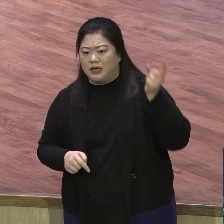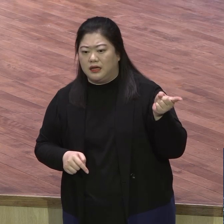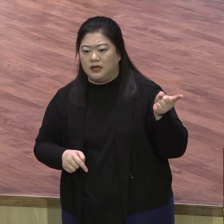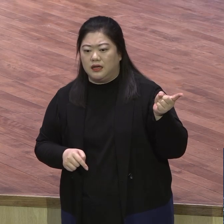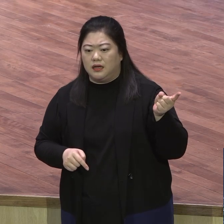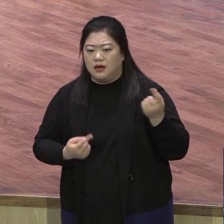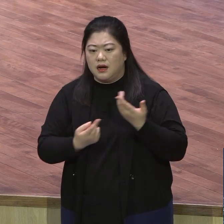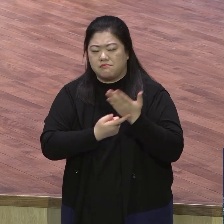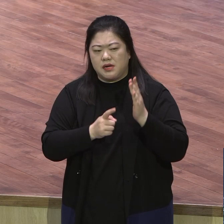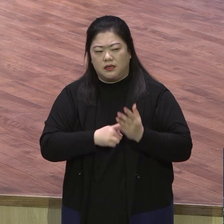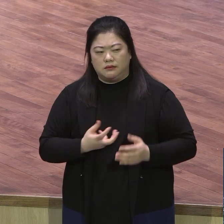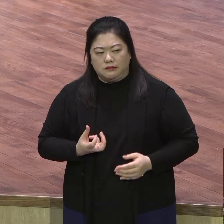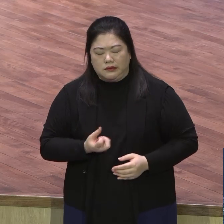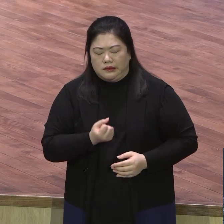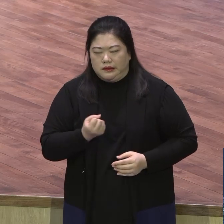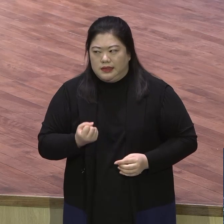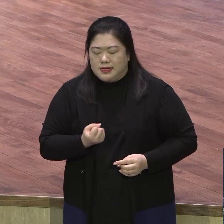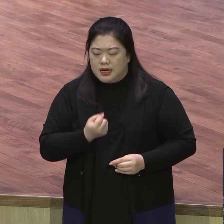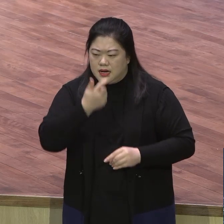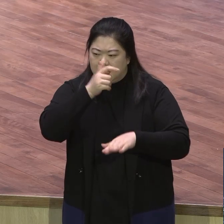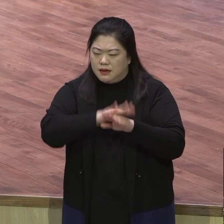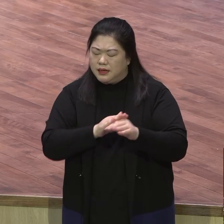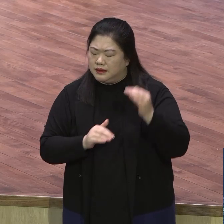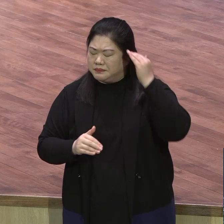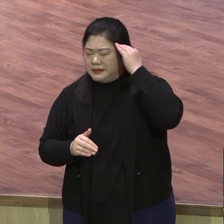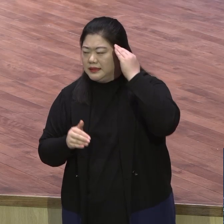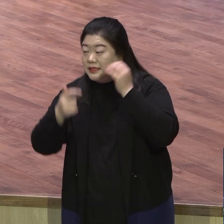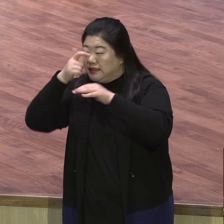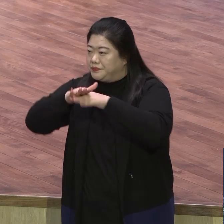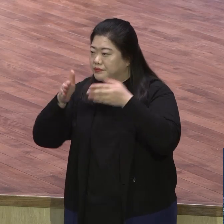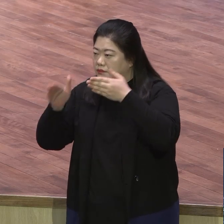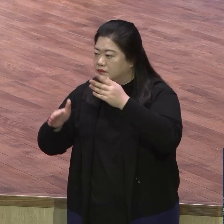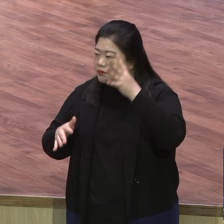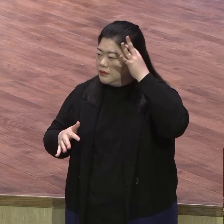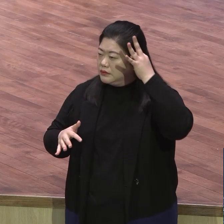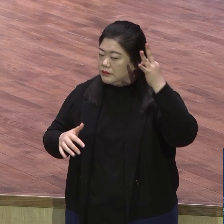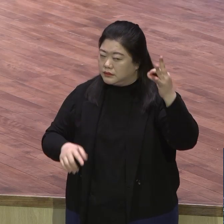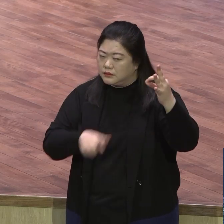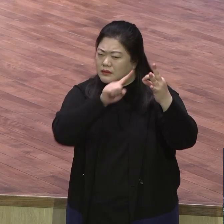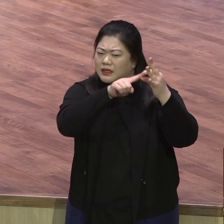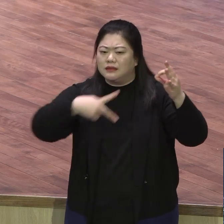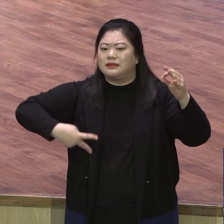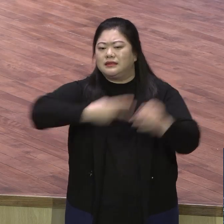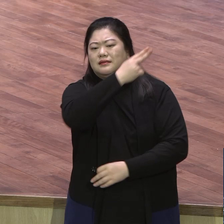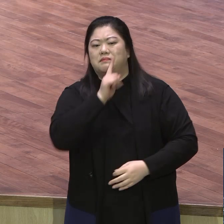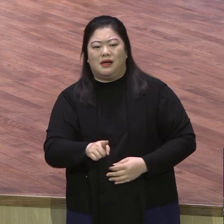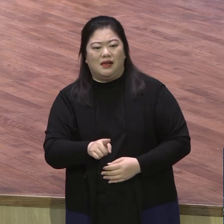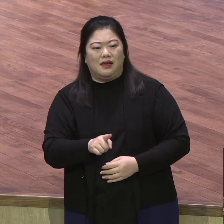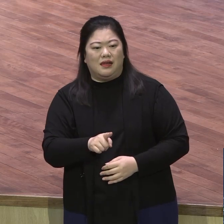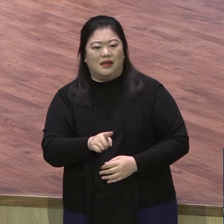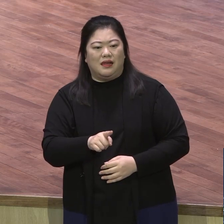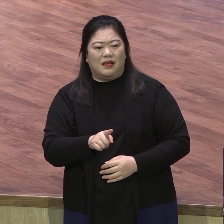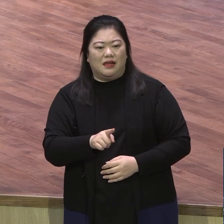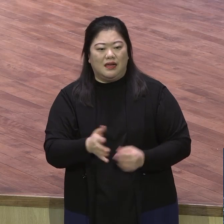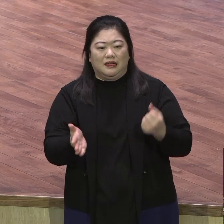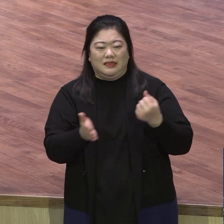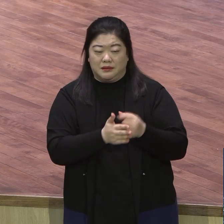마음에 딱 그냥 예배에 집중하지 못하도록 만드는 그것들 다 제거하라는 얘기예요. 다